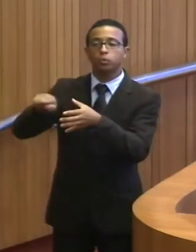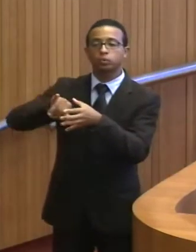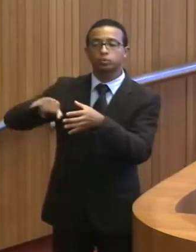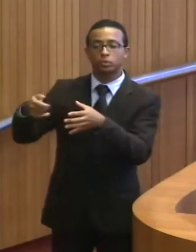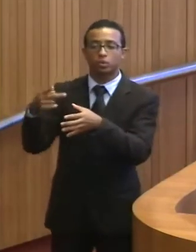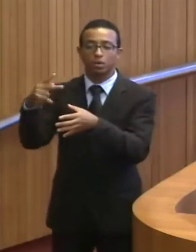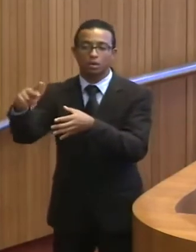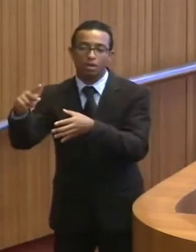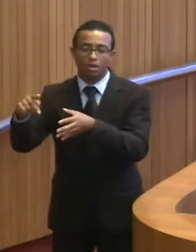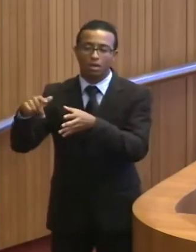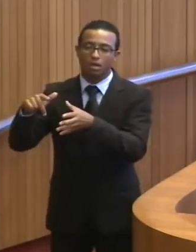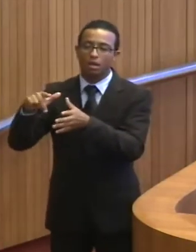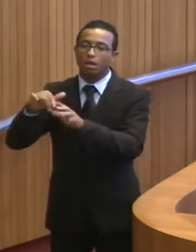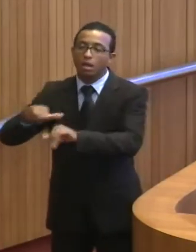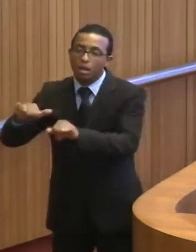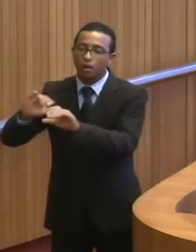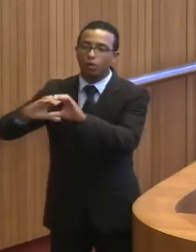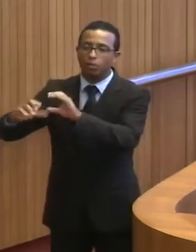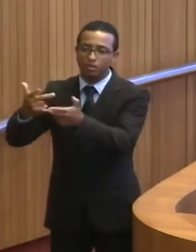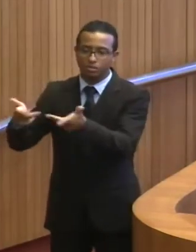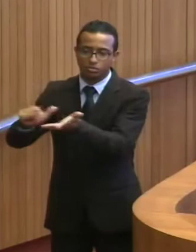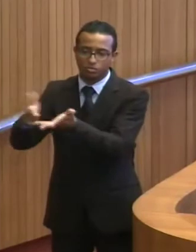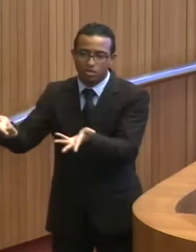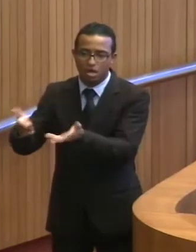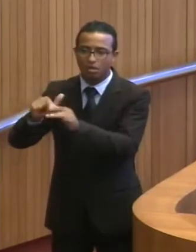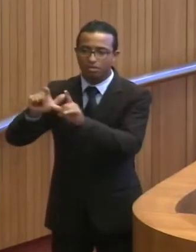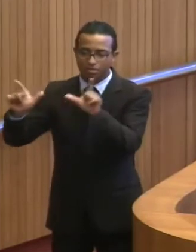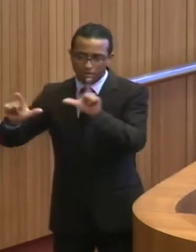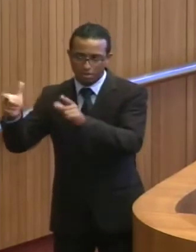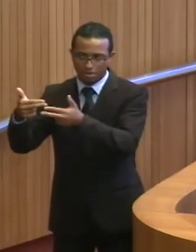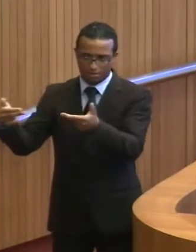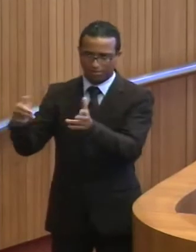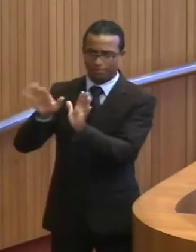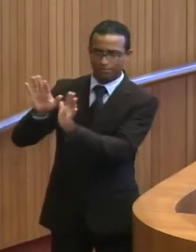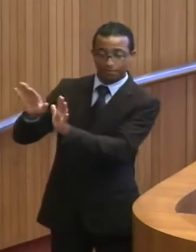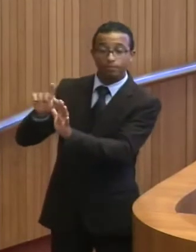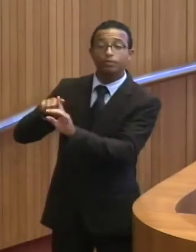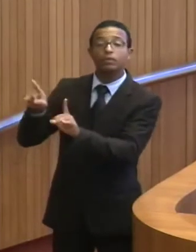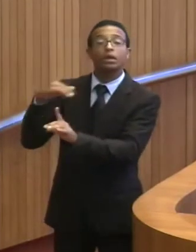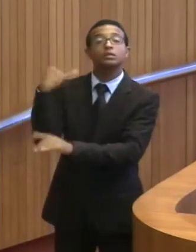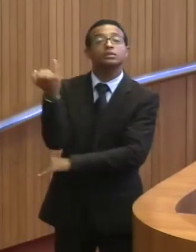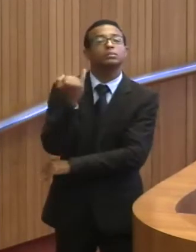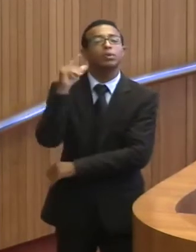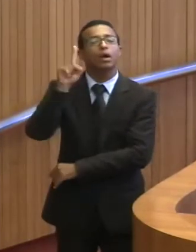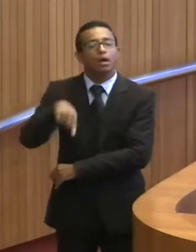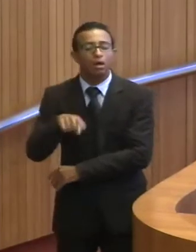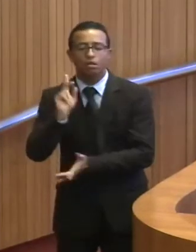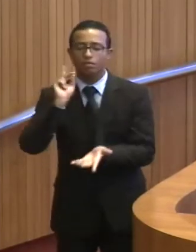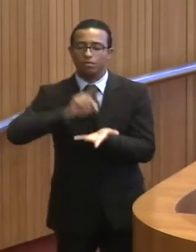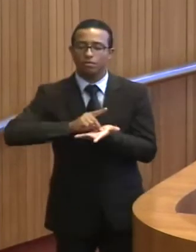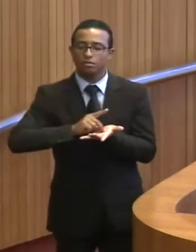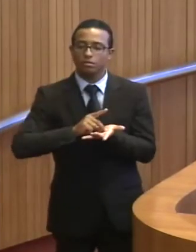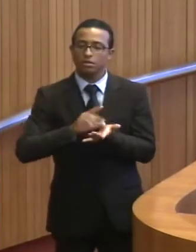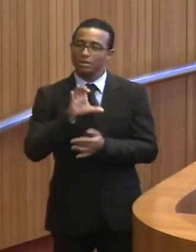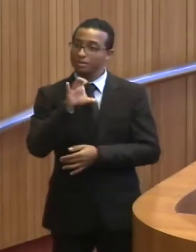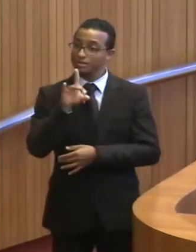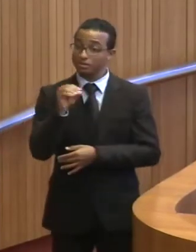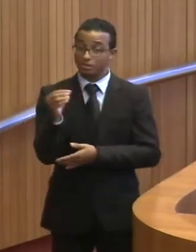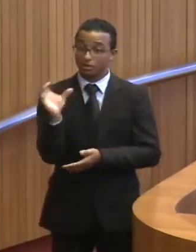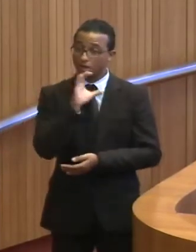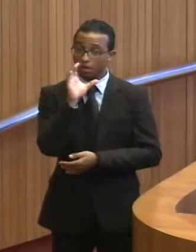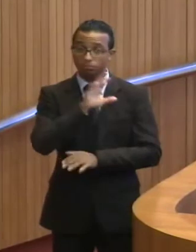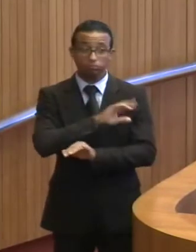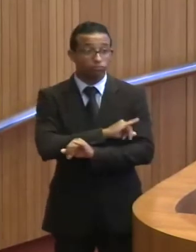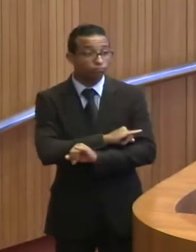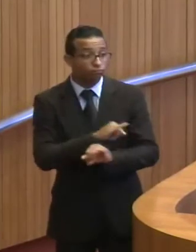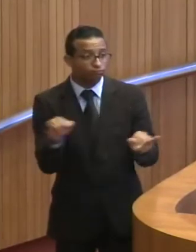E isso está comprovado. Agora, o que é importante é que a verdade veio muito mais cedo do que a gente